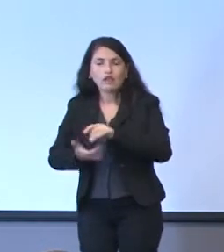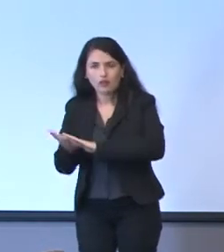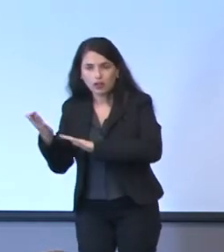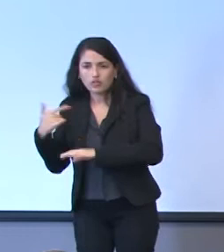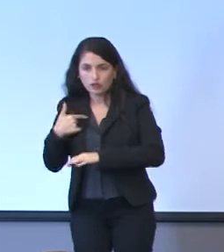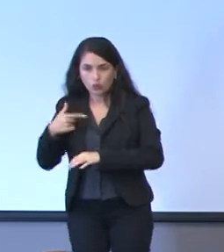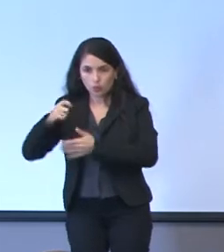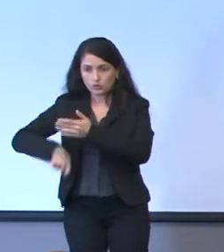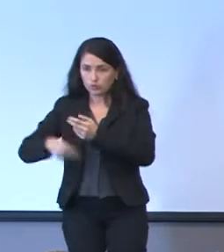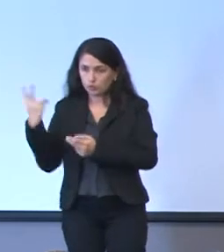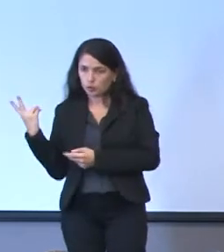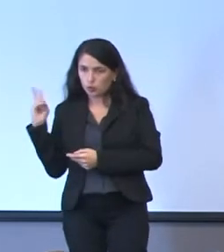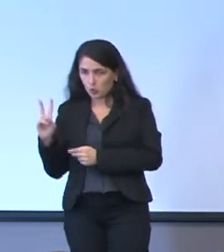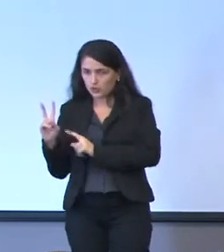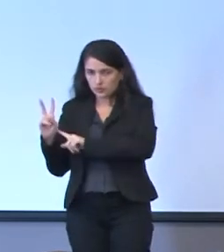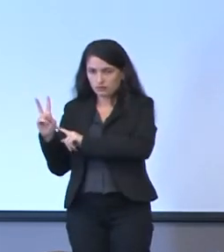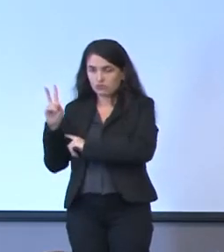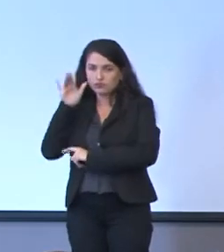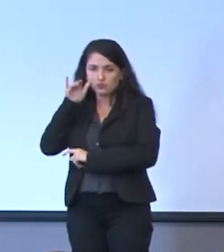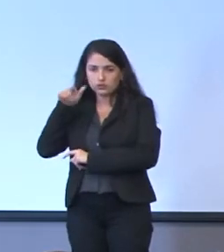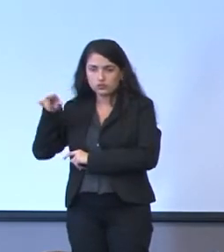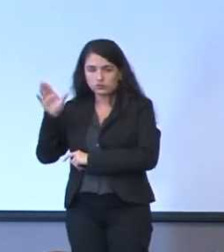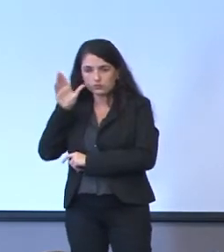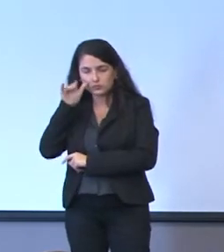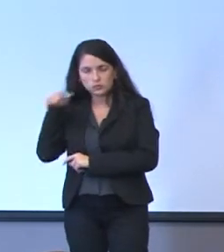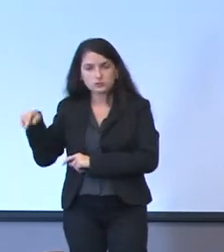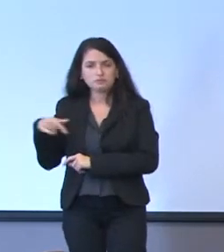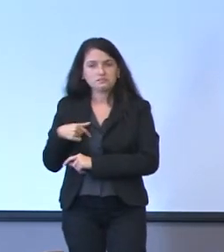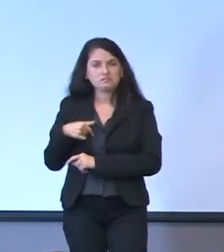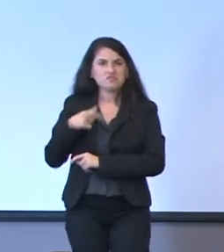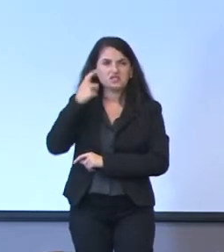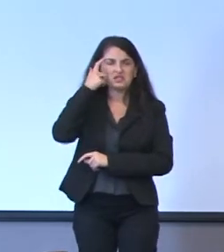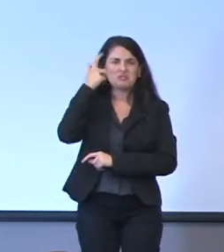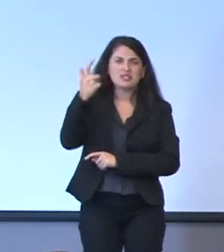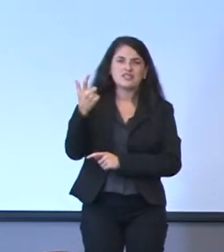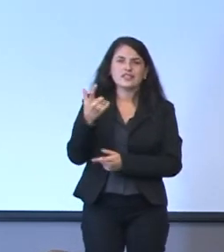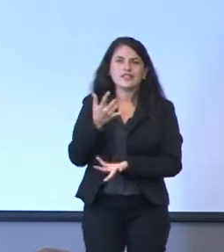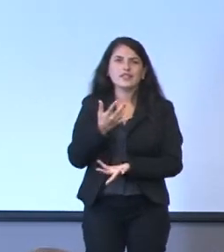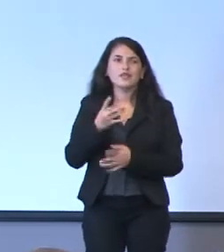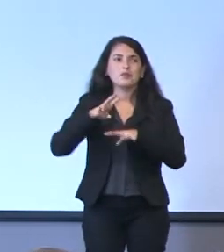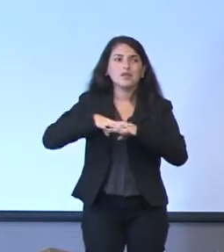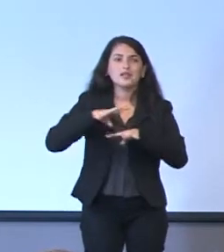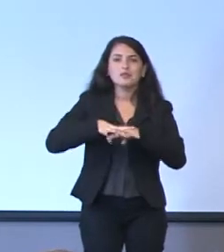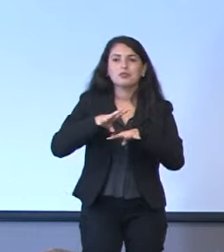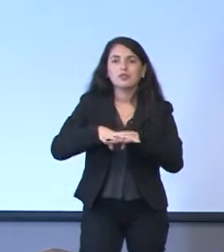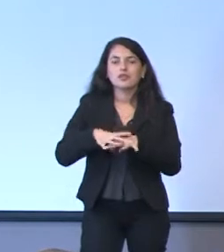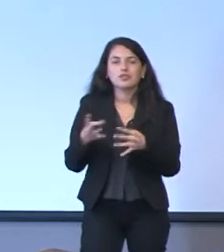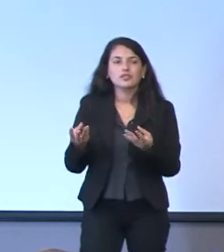E aí, apesar de eu achar que eu estava em desvantagem, porque de matemática, gente,